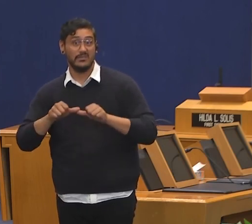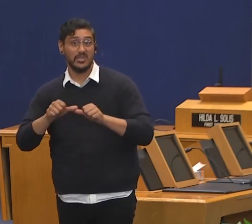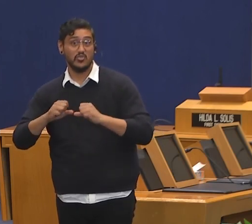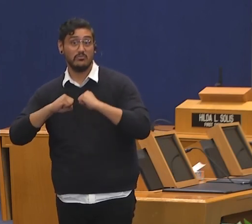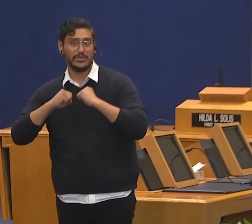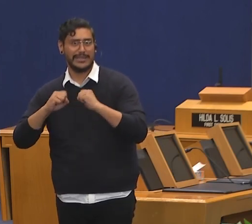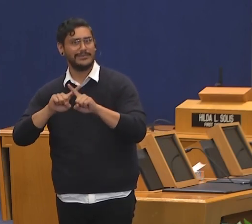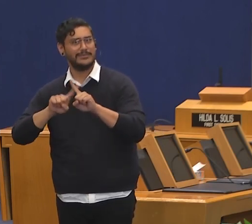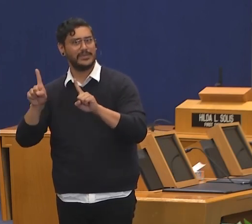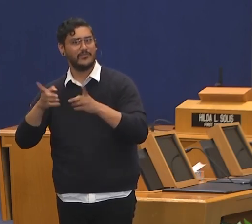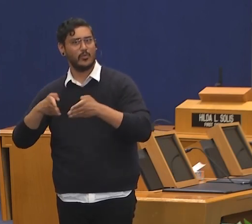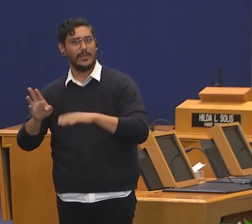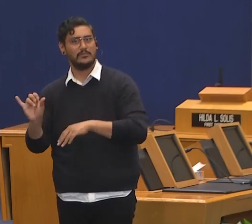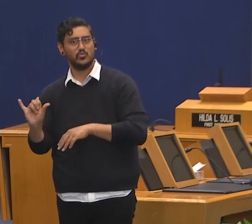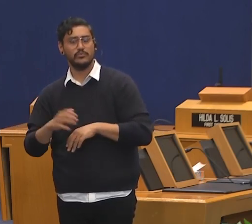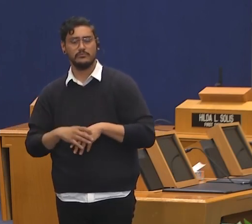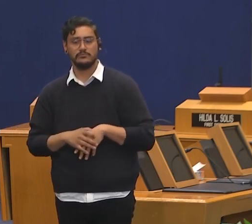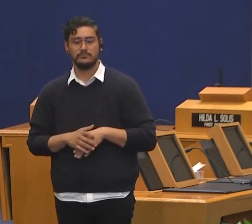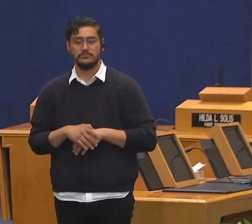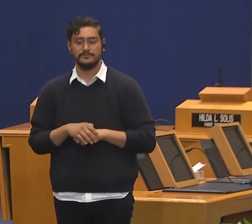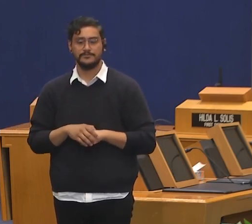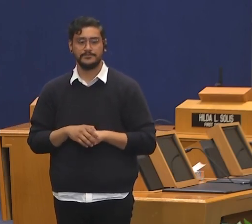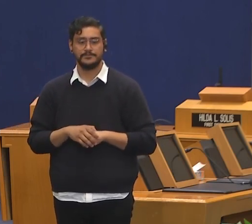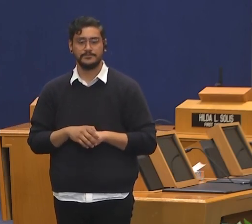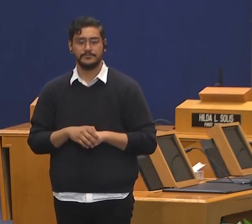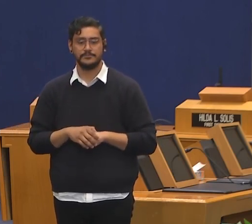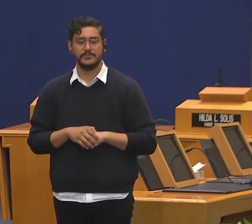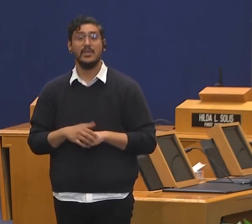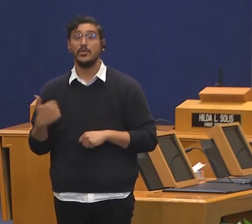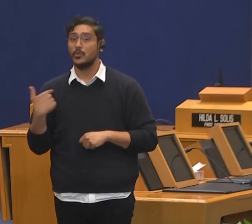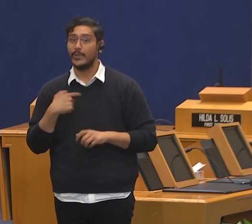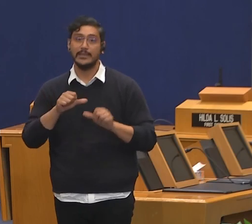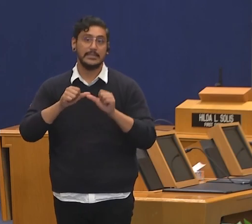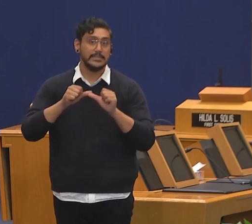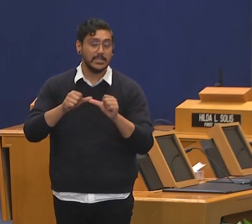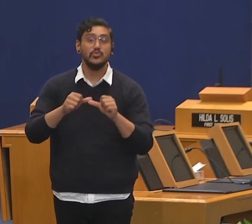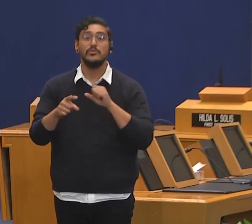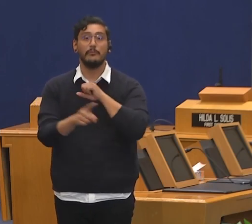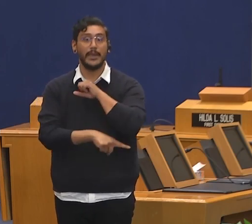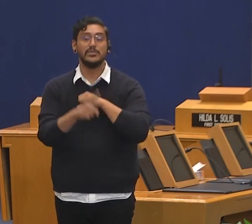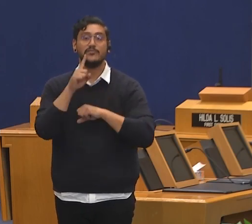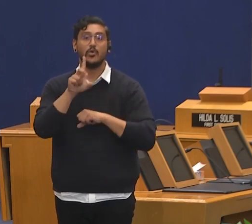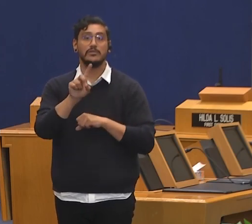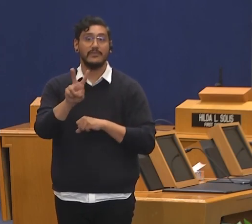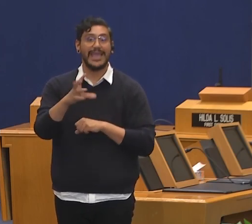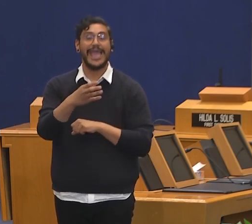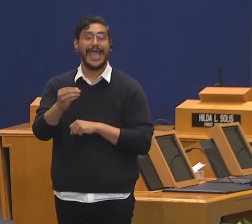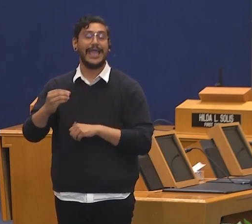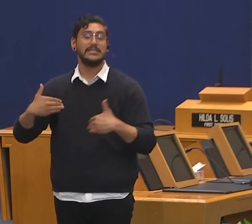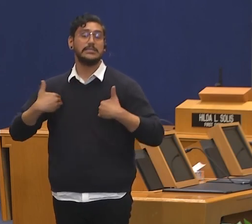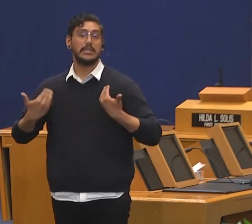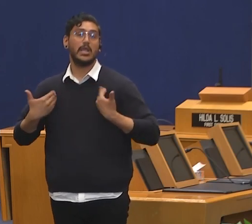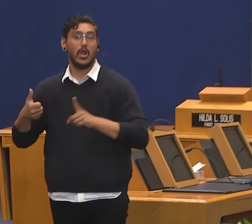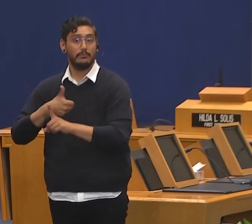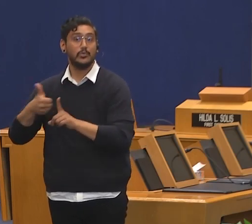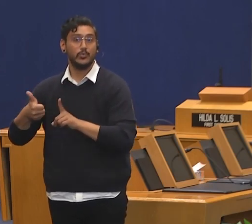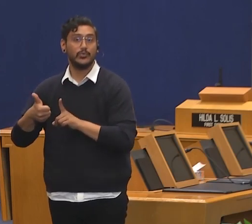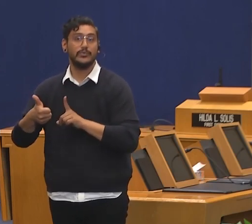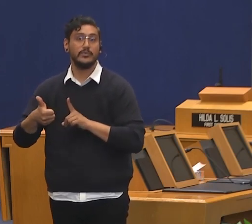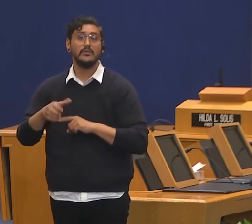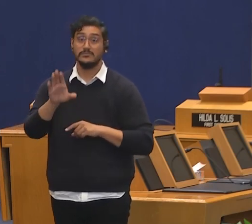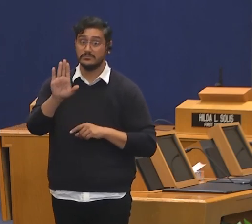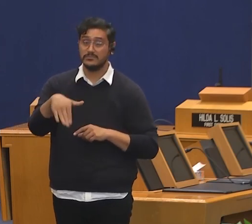otras maneras. Continuamos enjuiciando casos de violencia doméstica y abuso de menores, aunque hemos visto una reducción